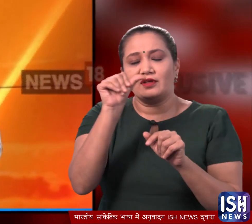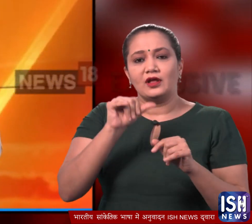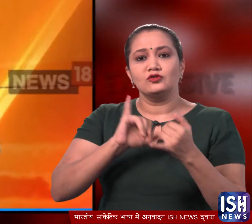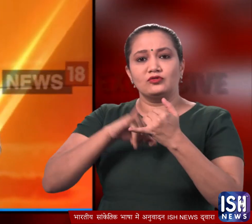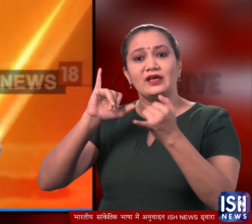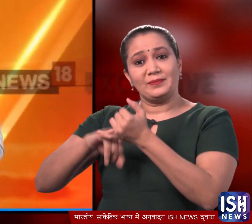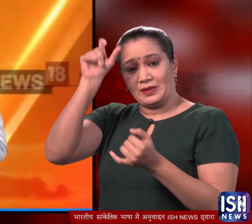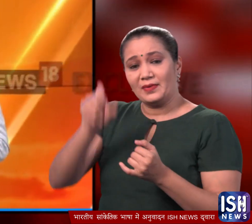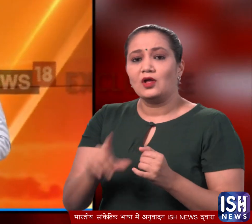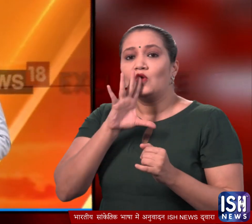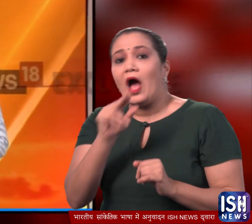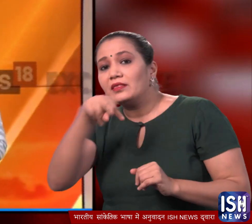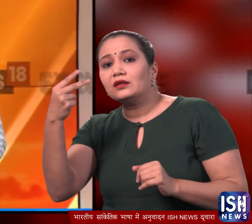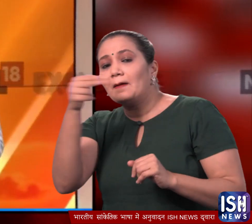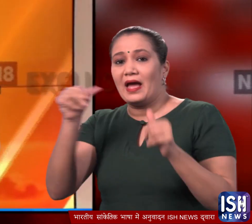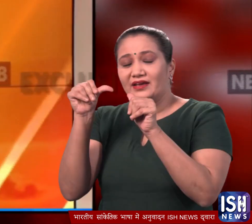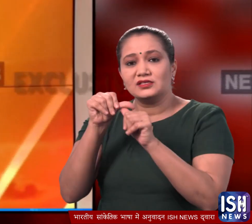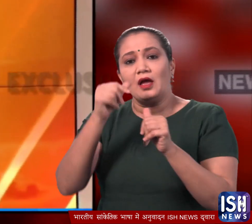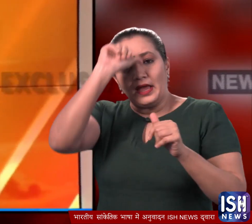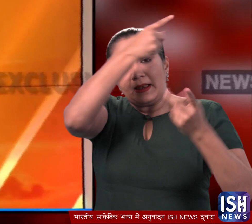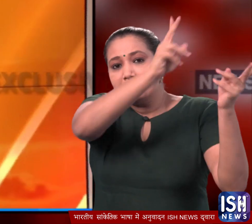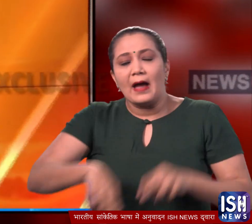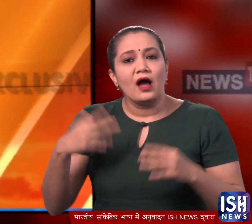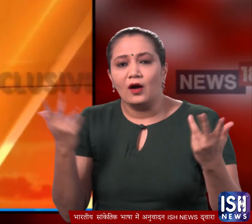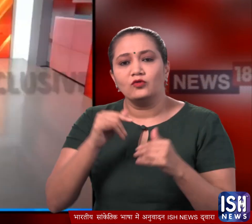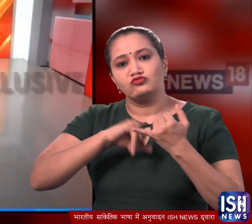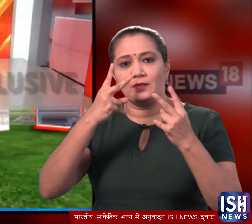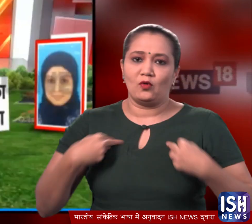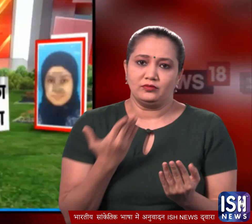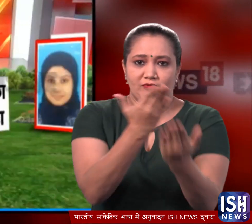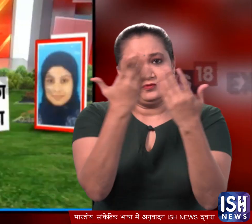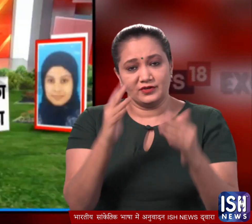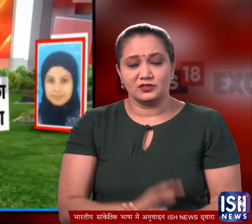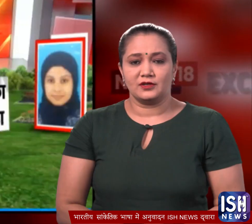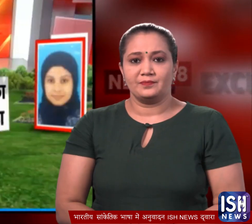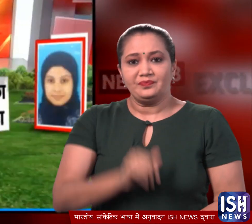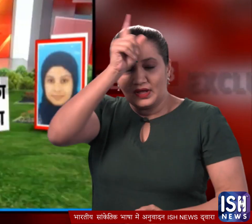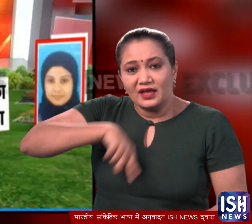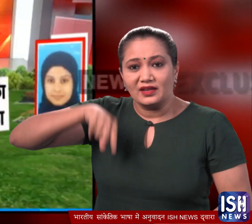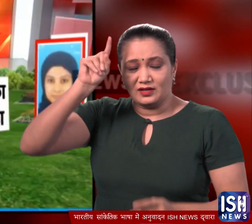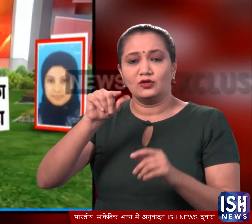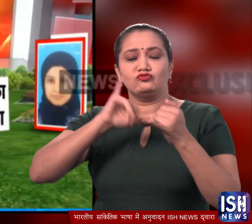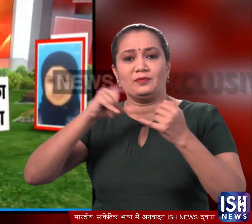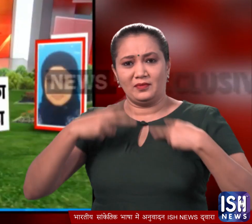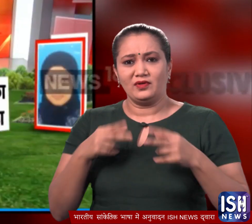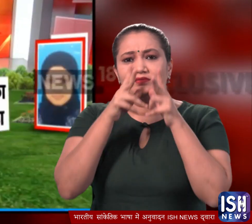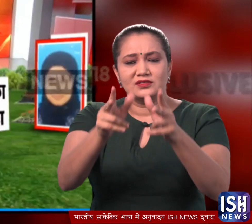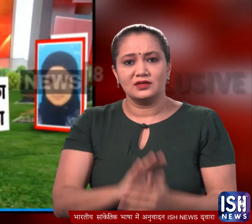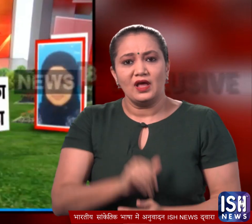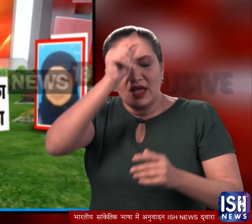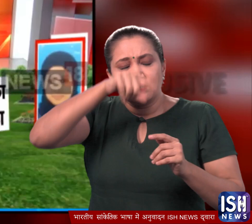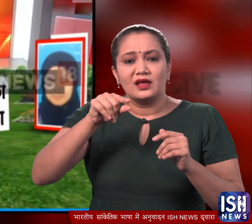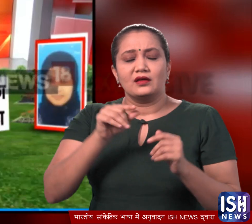सेबेस्टियन उर्फ आयशा को भारत लाने की याचिका पर सुप्रीम कोर्ट में सुनवाई हुई, जिसमें देश की सबसे बड़ी अदालत ने आयशा को भारत लाने का